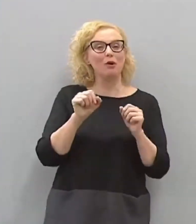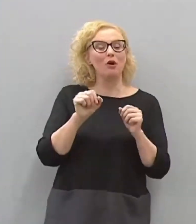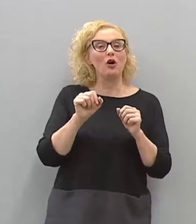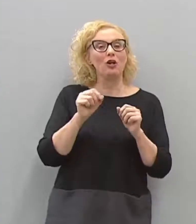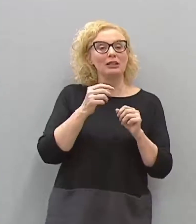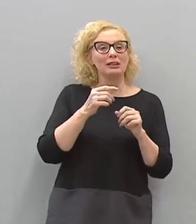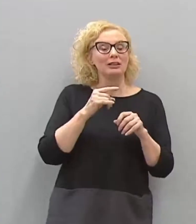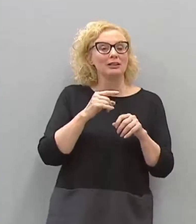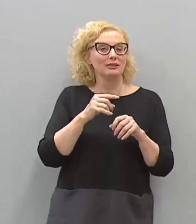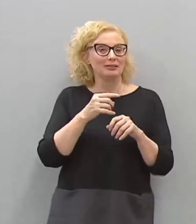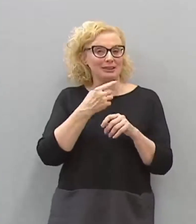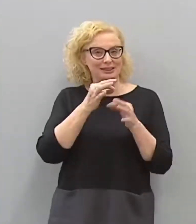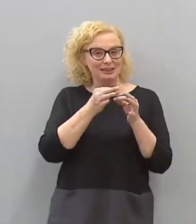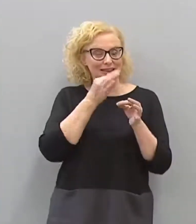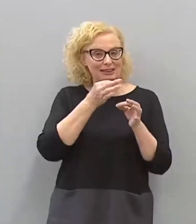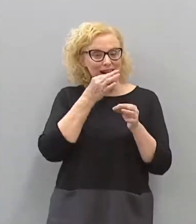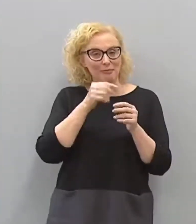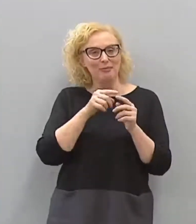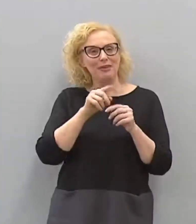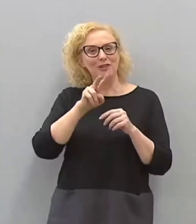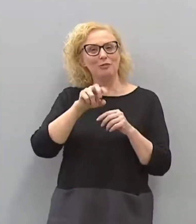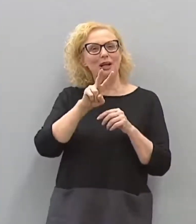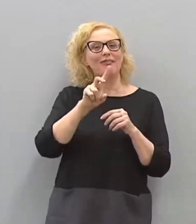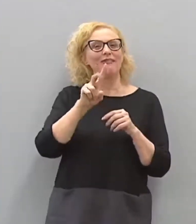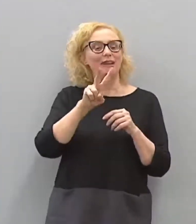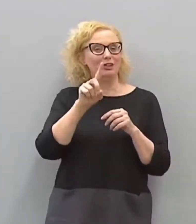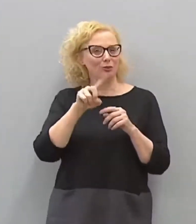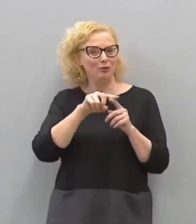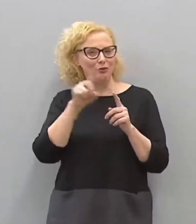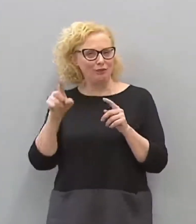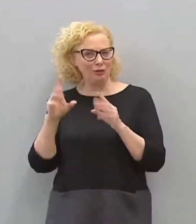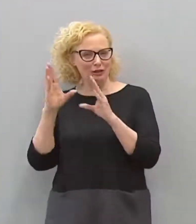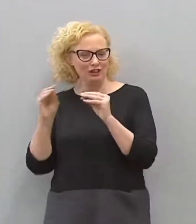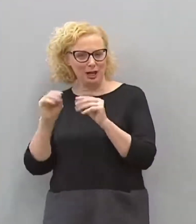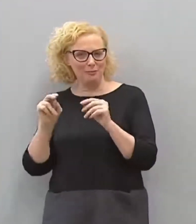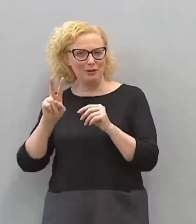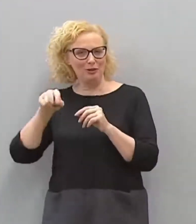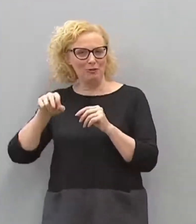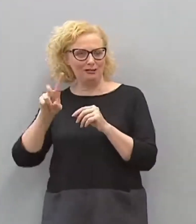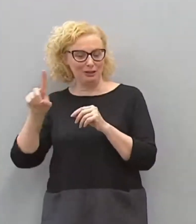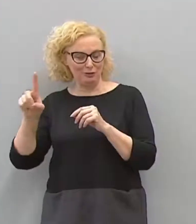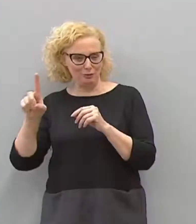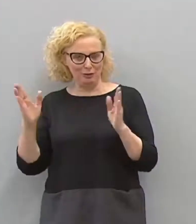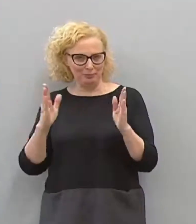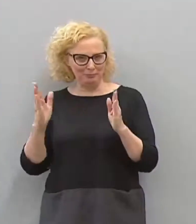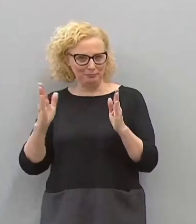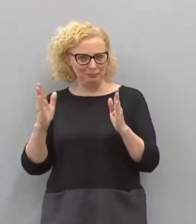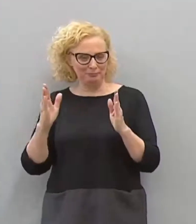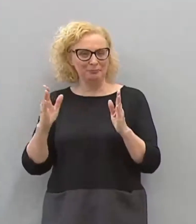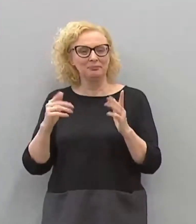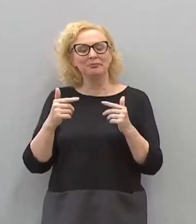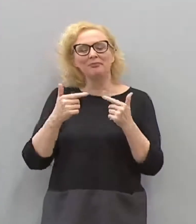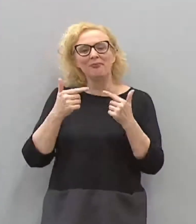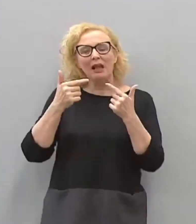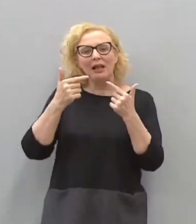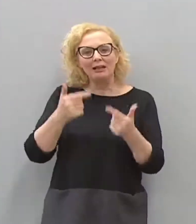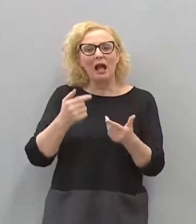settembre 2021 e 31 dicembre 2021 per diciamo a favorire questa